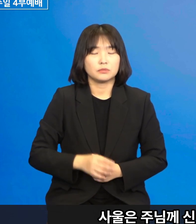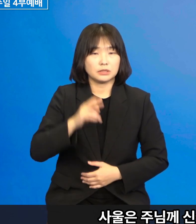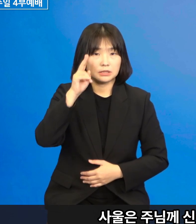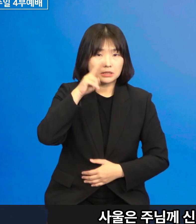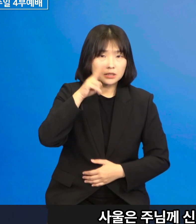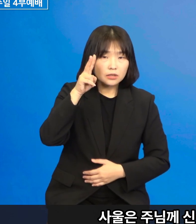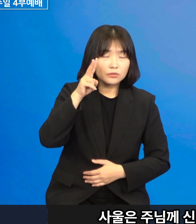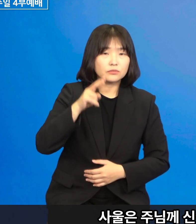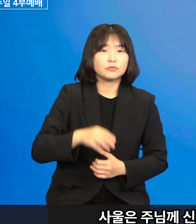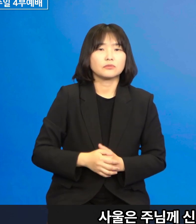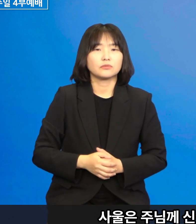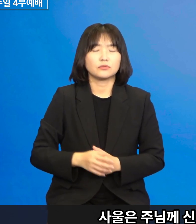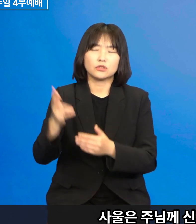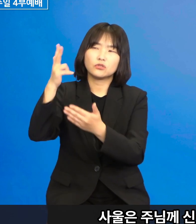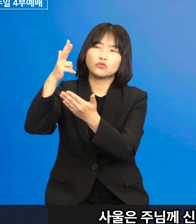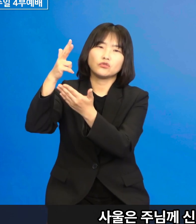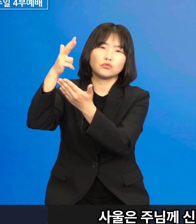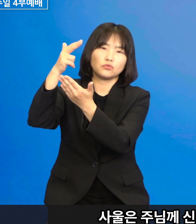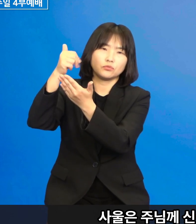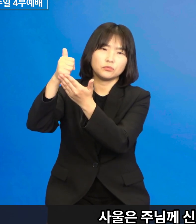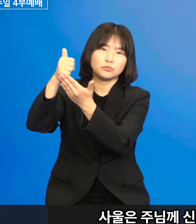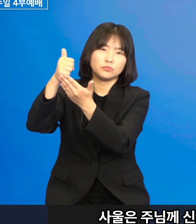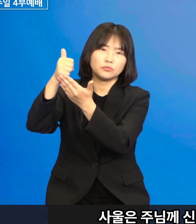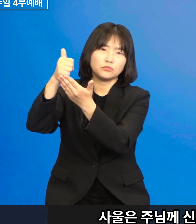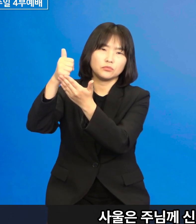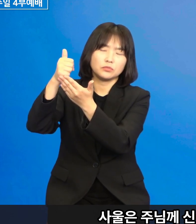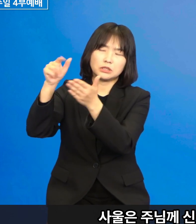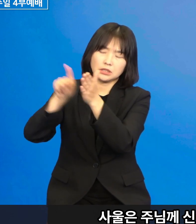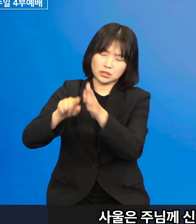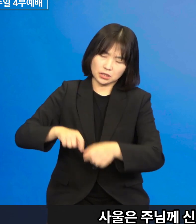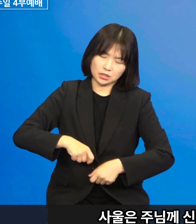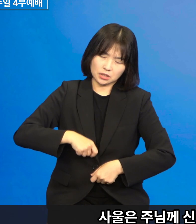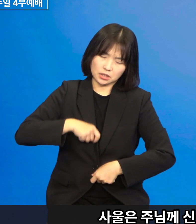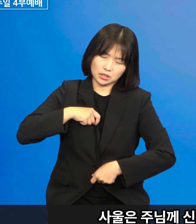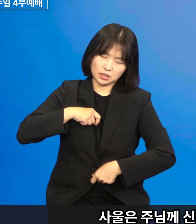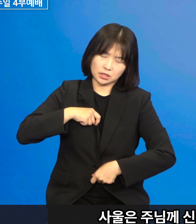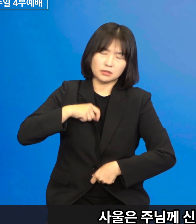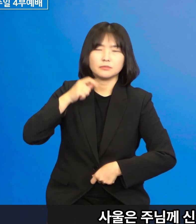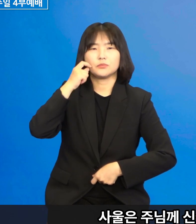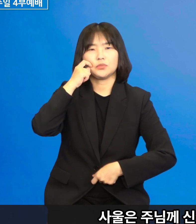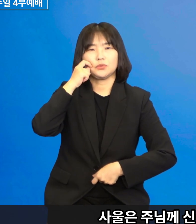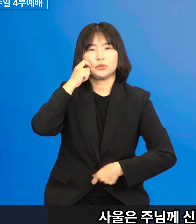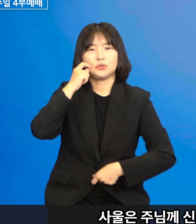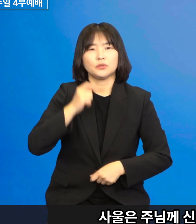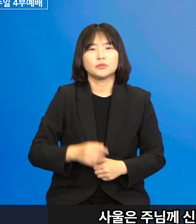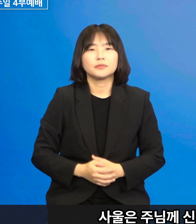사울은 주님께 신실하지 못했다, 이겁니다.